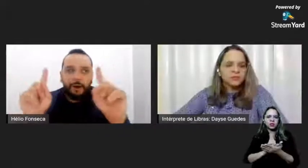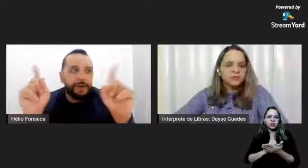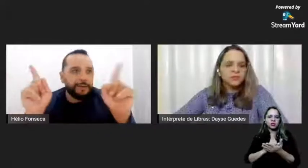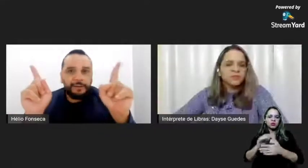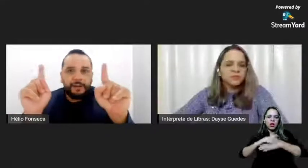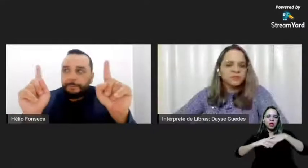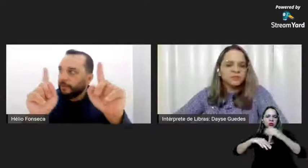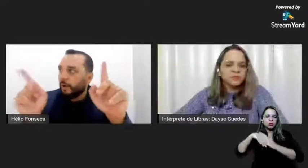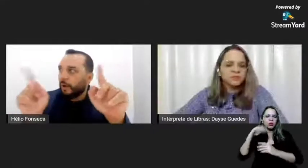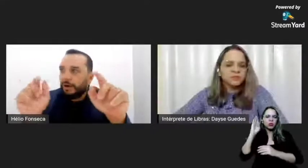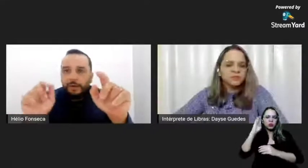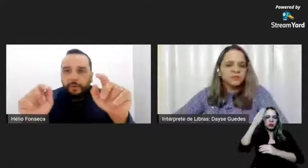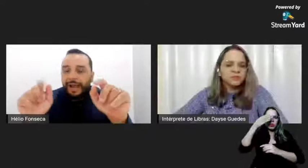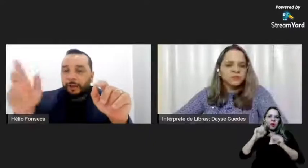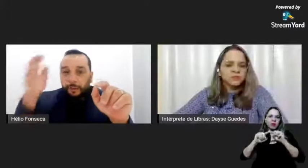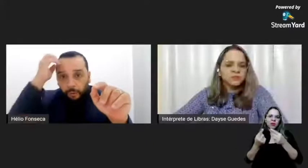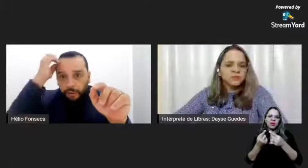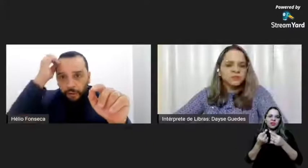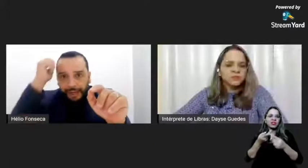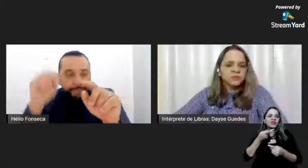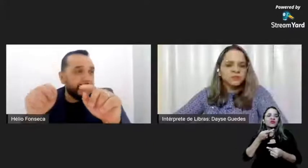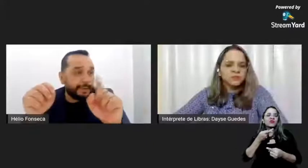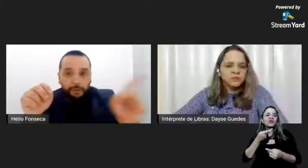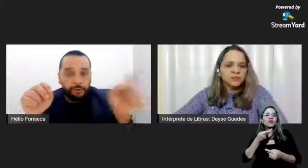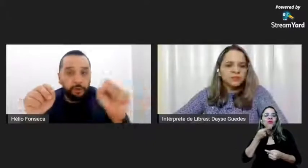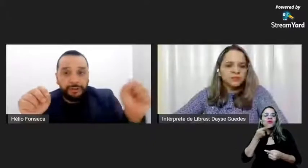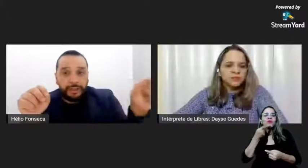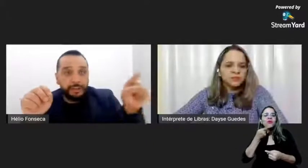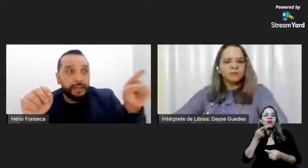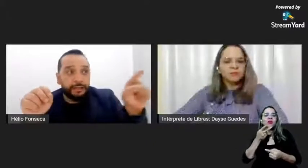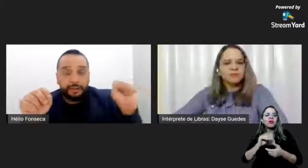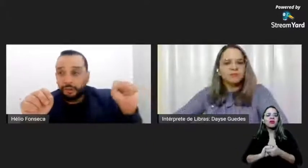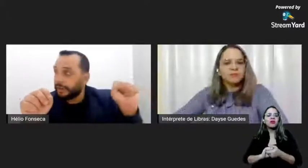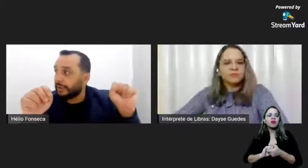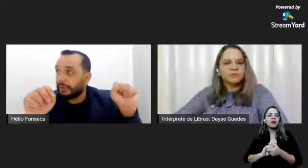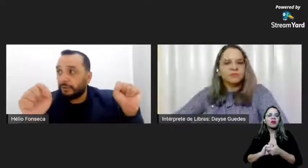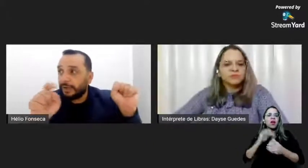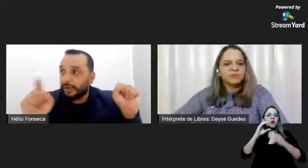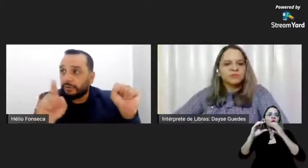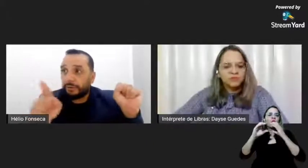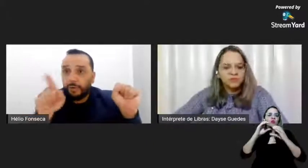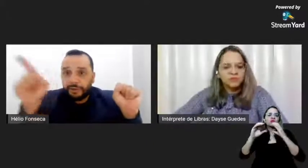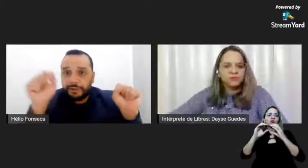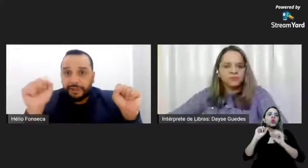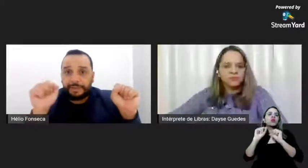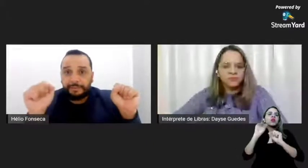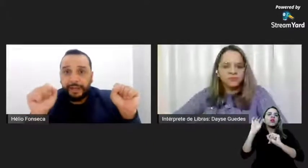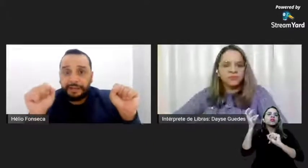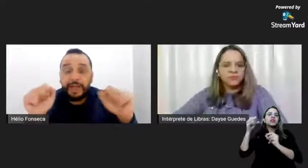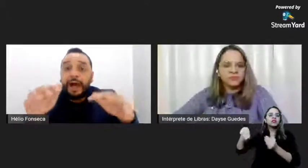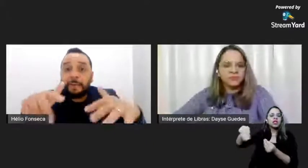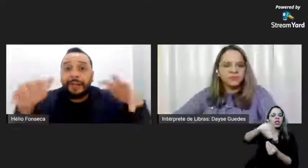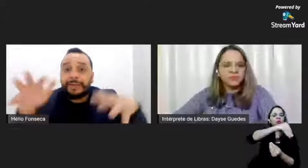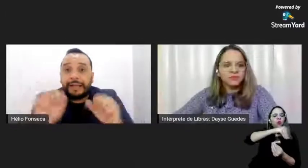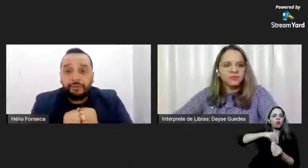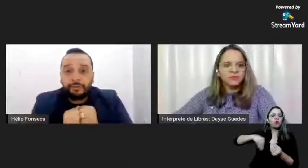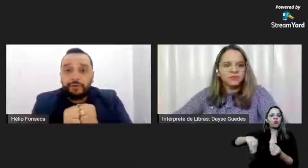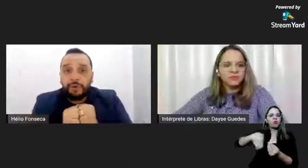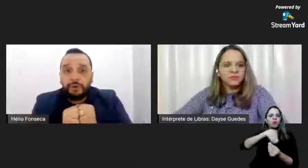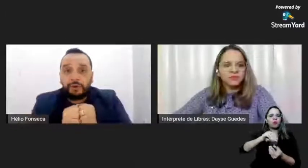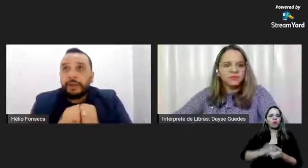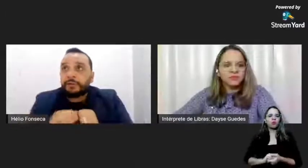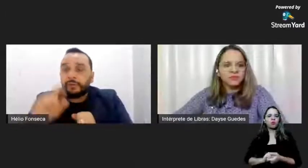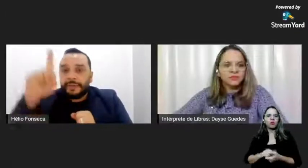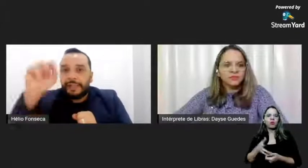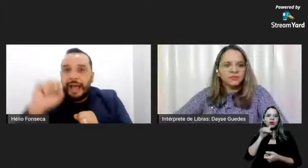estão ao redor. Ó, o cara colocou sua cabeça, agora o outro tá chorando ali no canto, o outro tá de cabeça baixa, a plateia tá